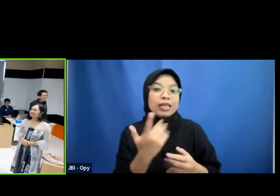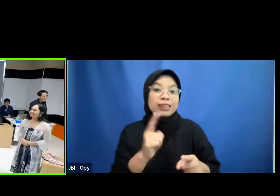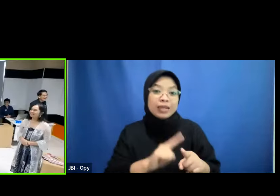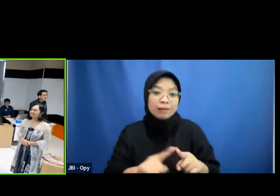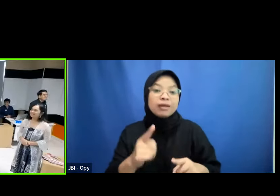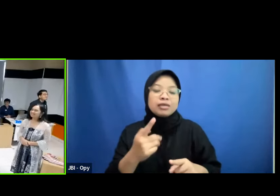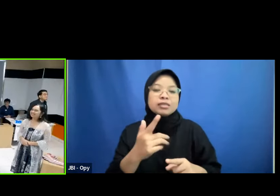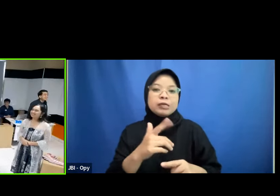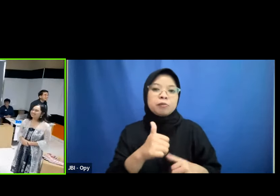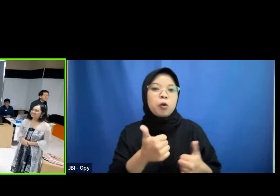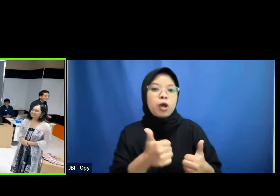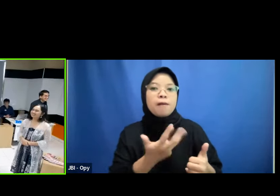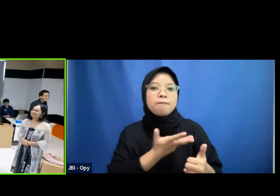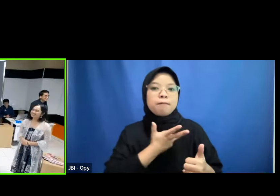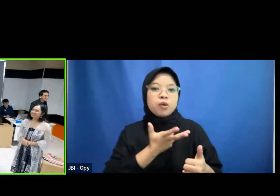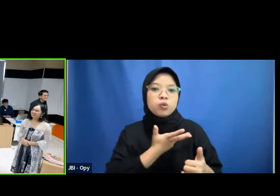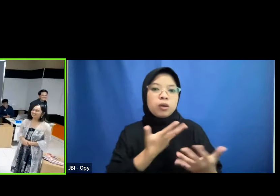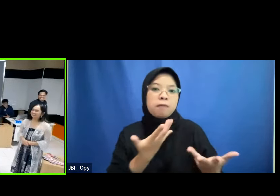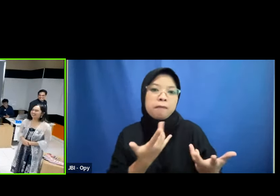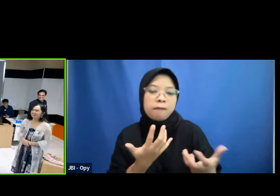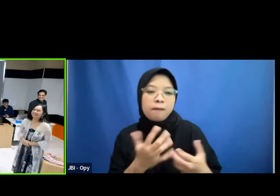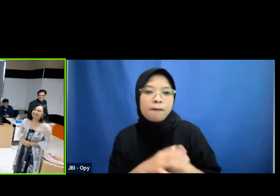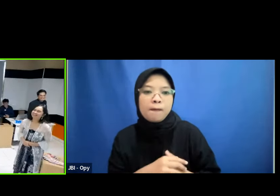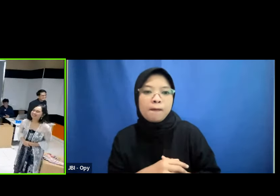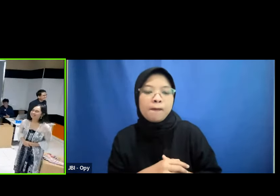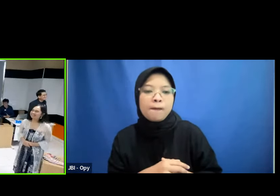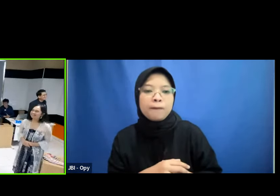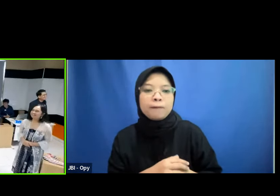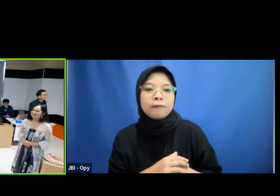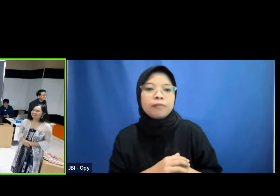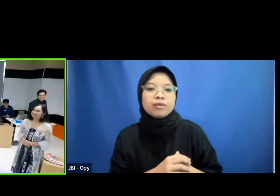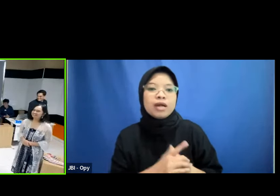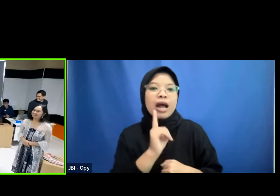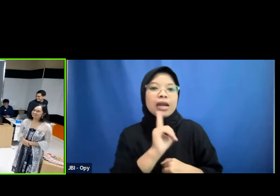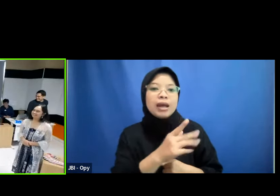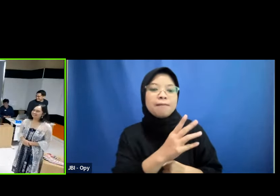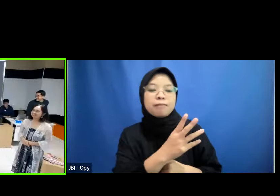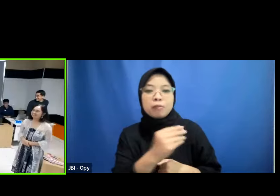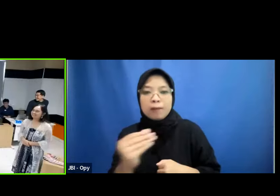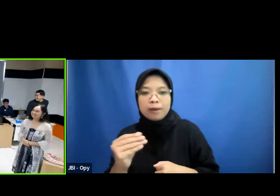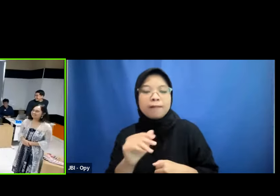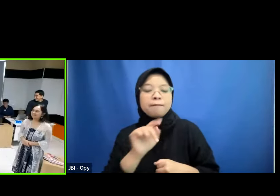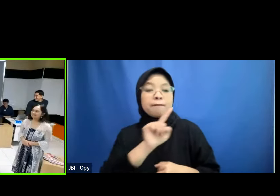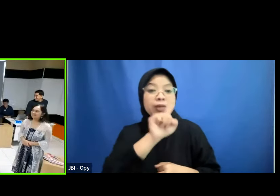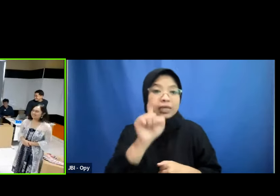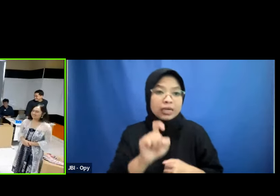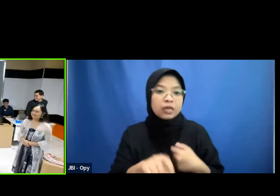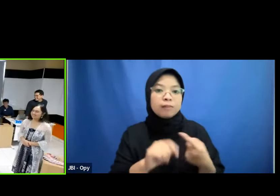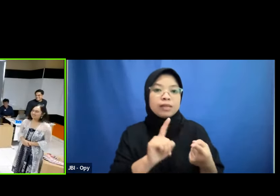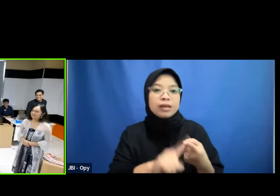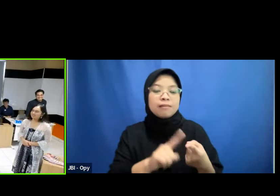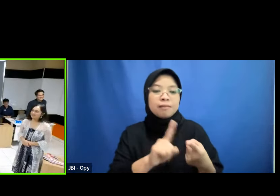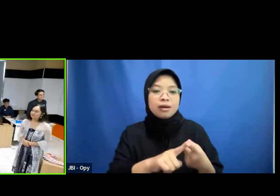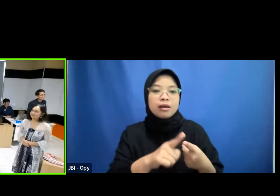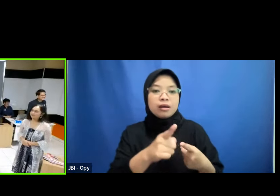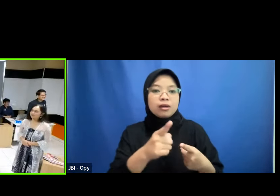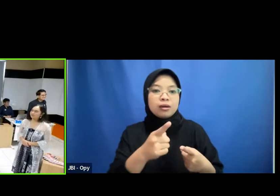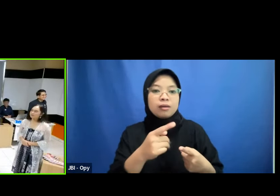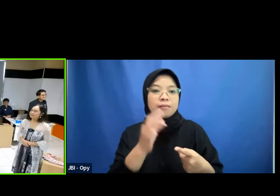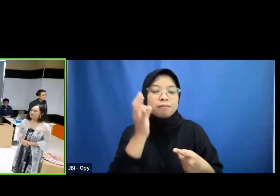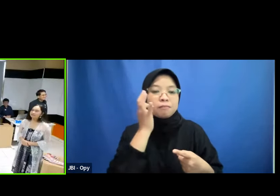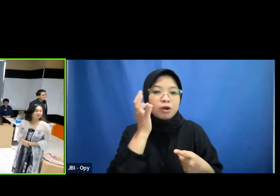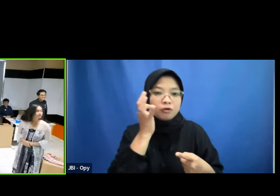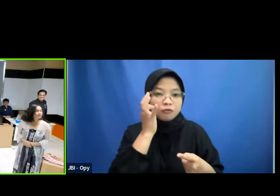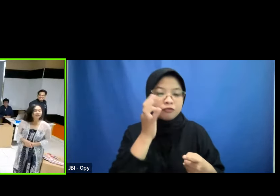yaogaakak Saya mau ada beberapa pertanyaan pertama buat Mas Ma saya